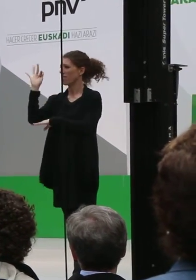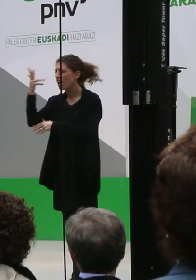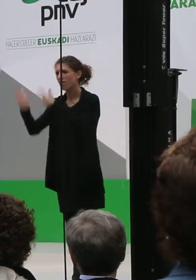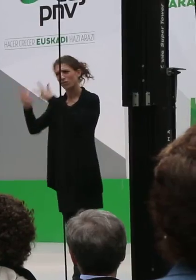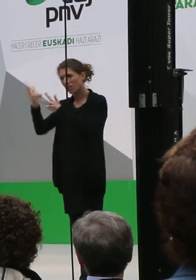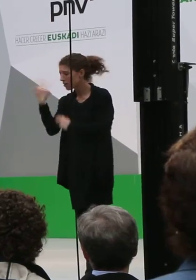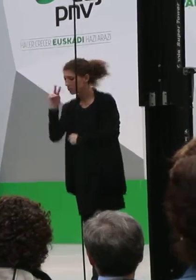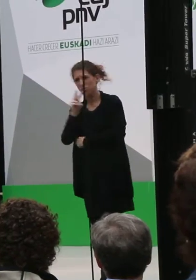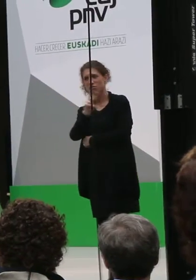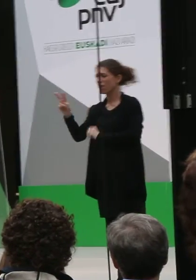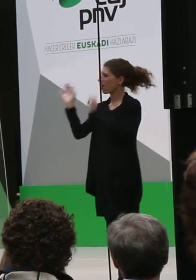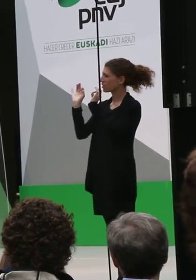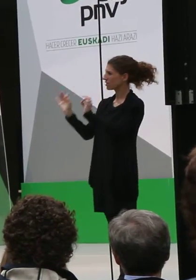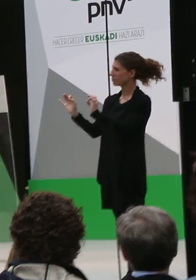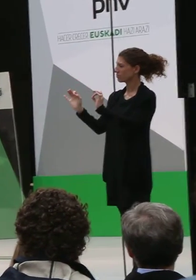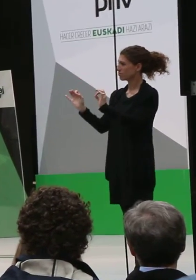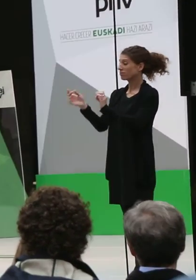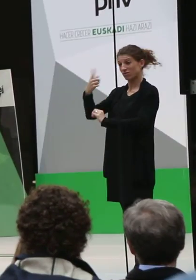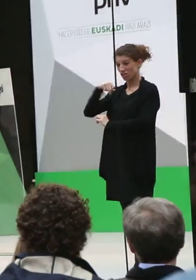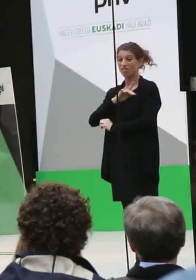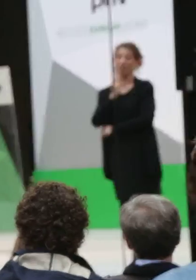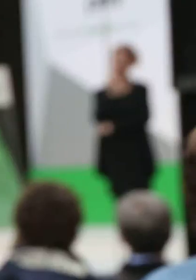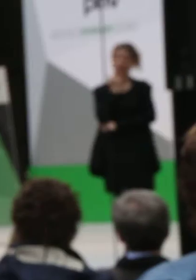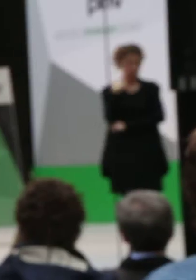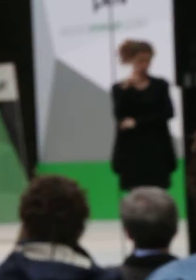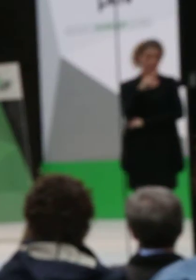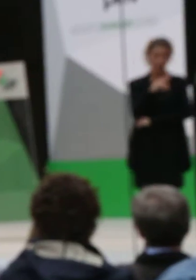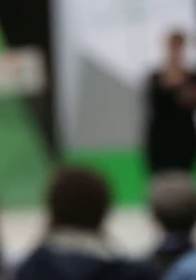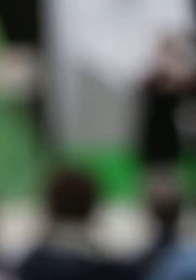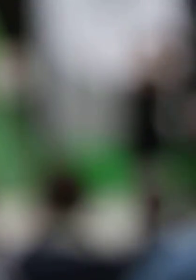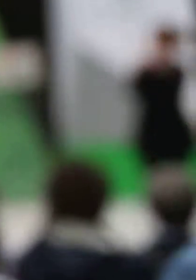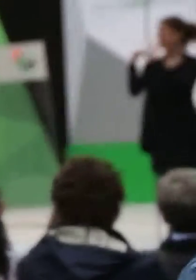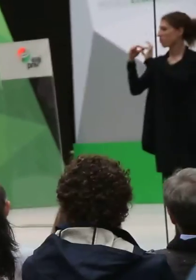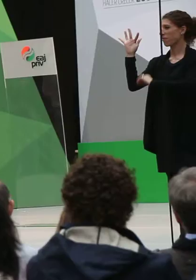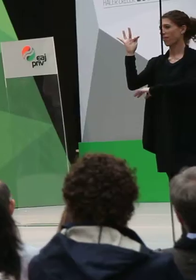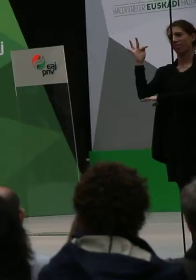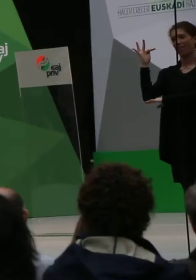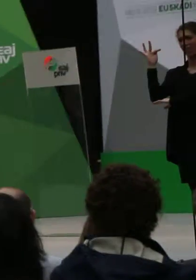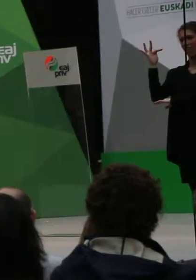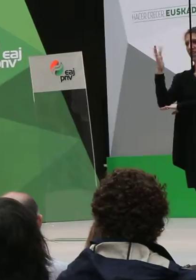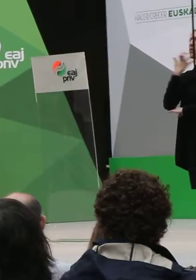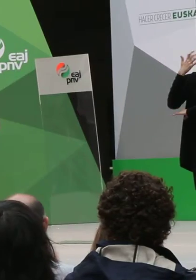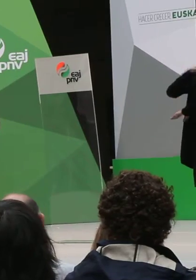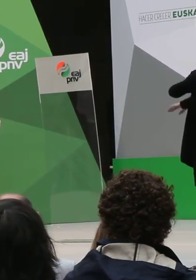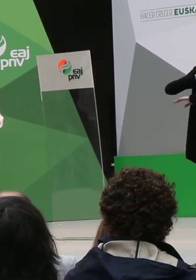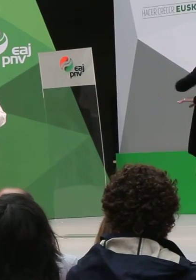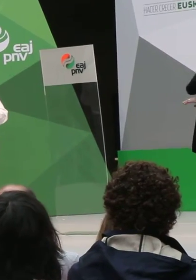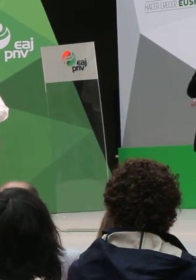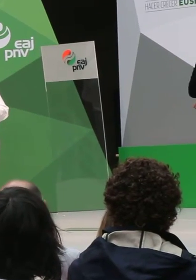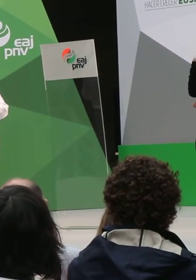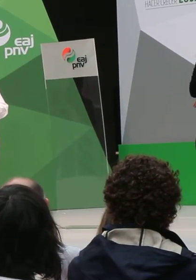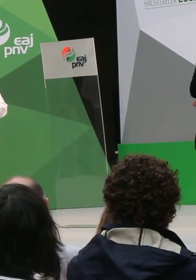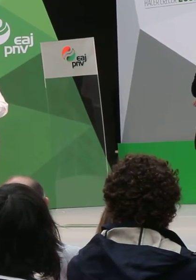Euskadi. Y lo que vemos en hecho lo podemos ver también en toda Vizcaya, en la Diputación, en el Gobierno Vasco. Donde el